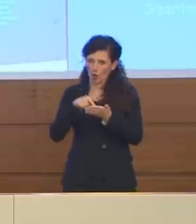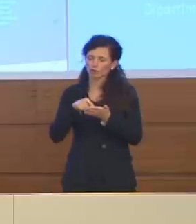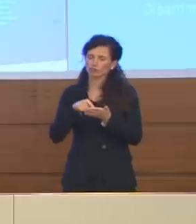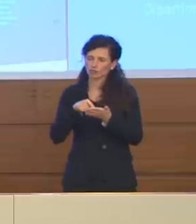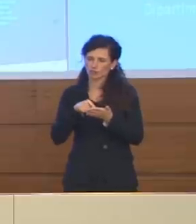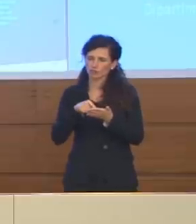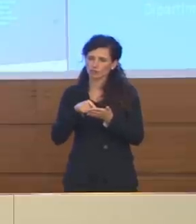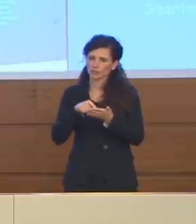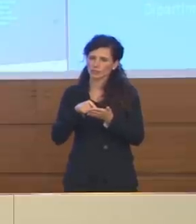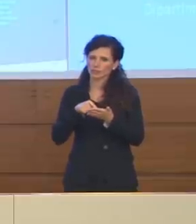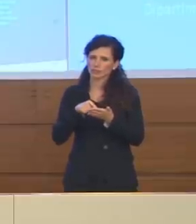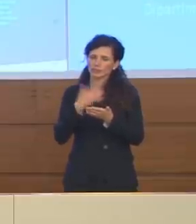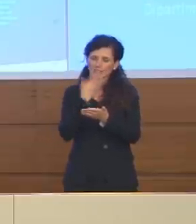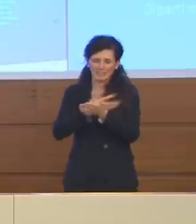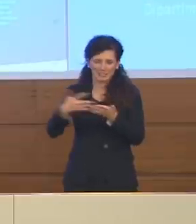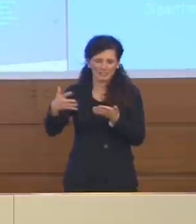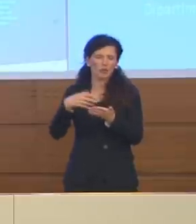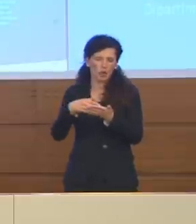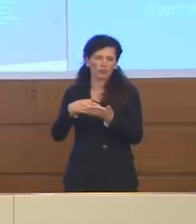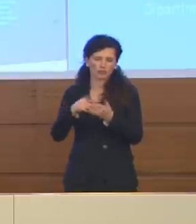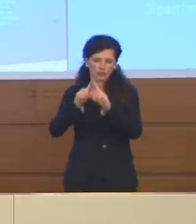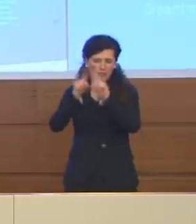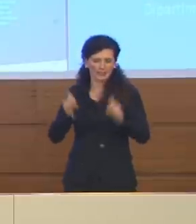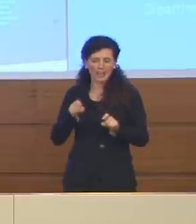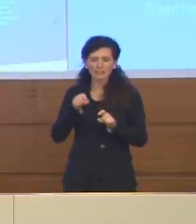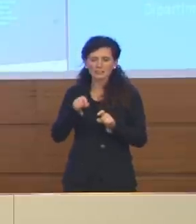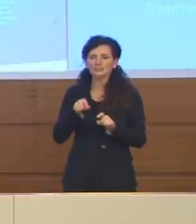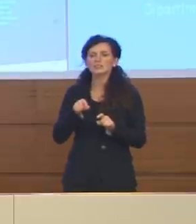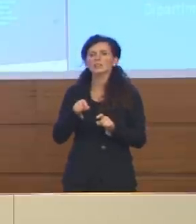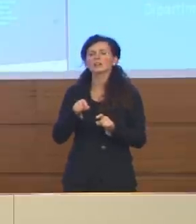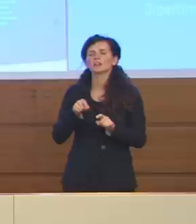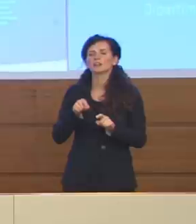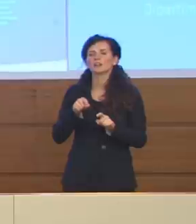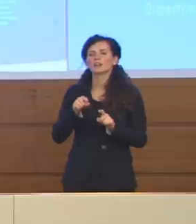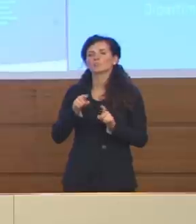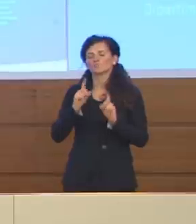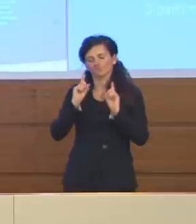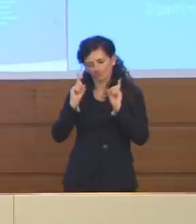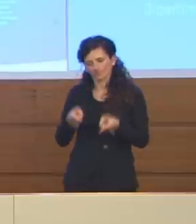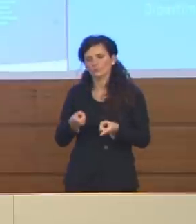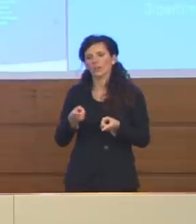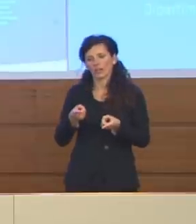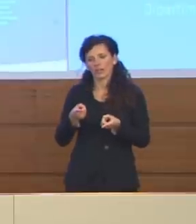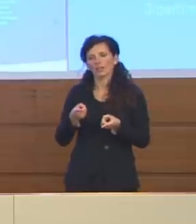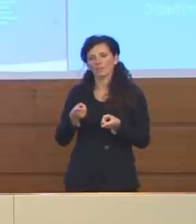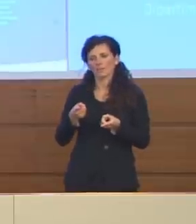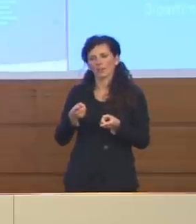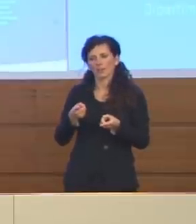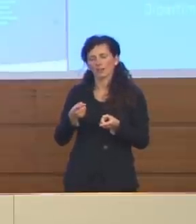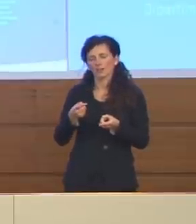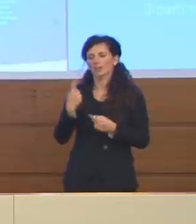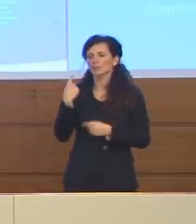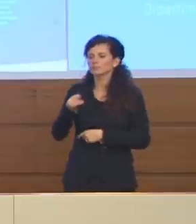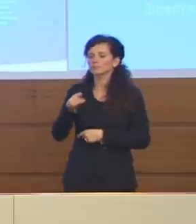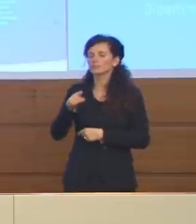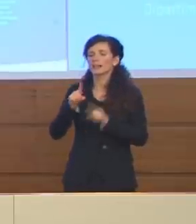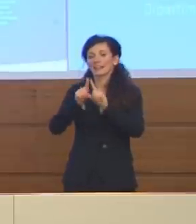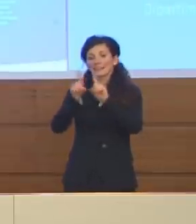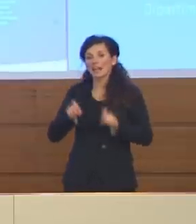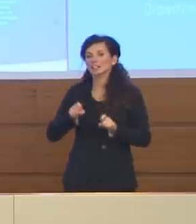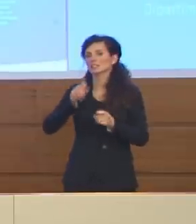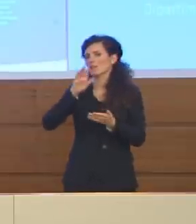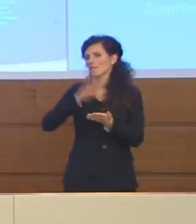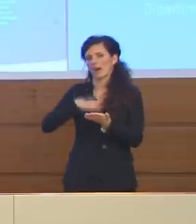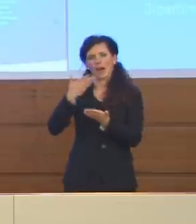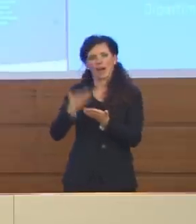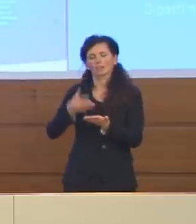prima di tutto gli dobbiamo identificare come te validati e esattamente